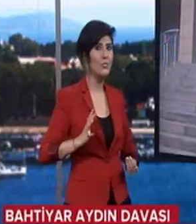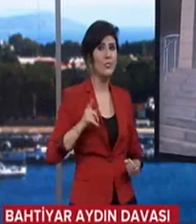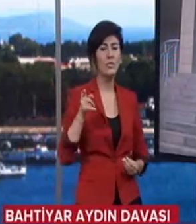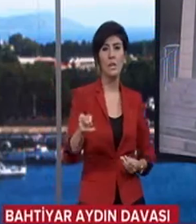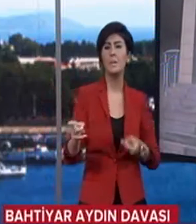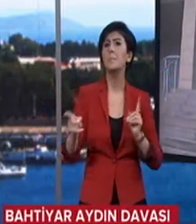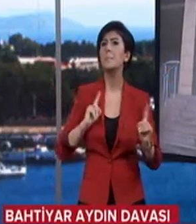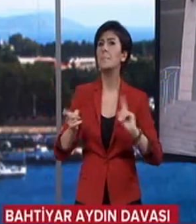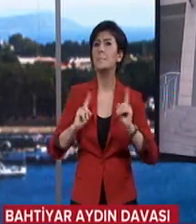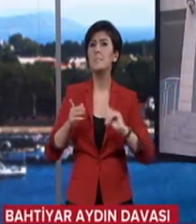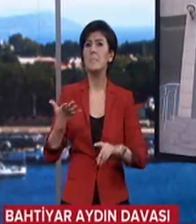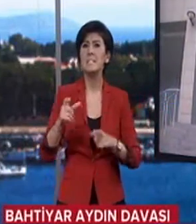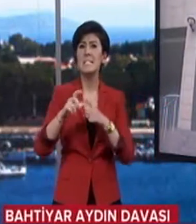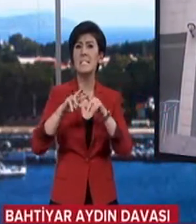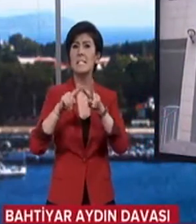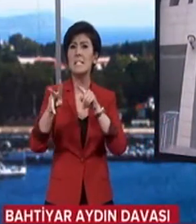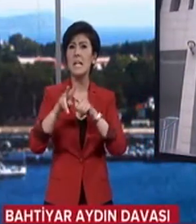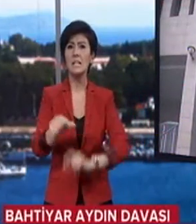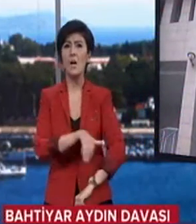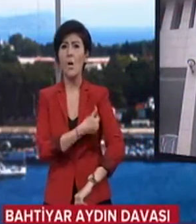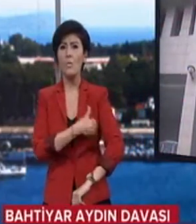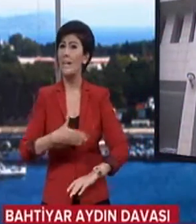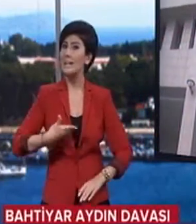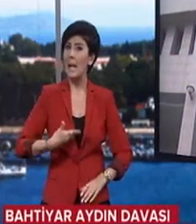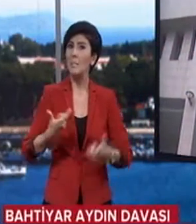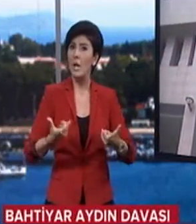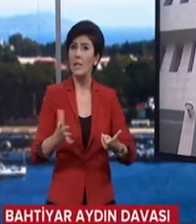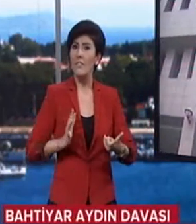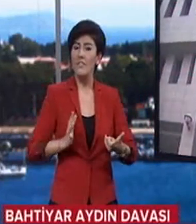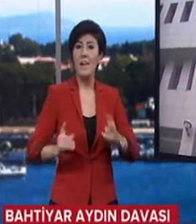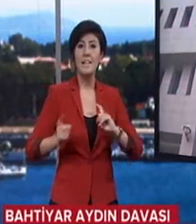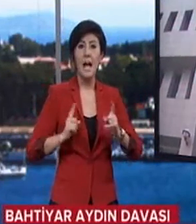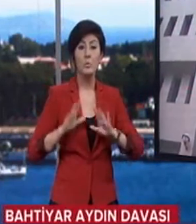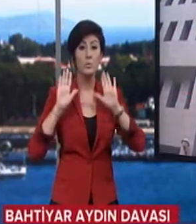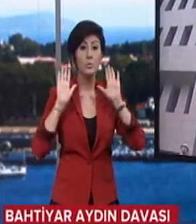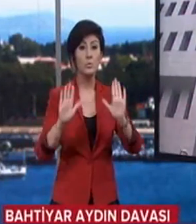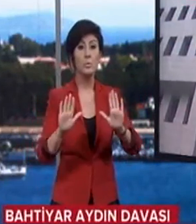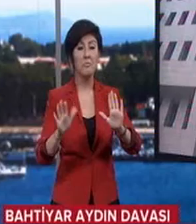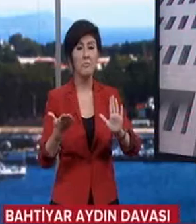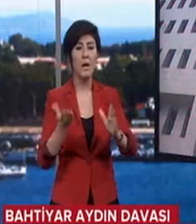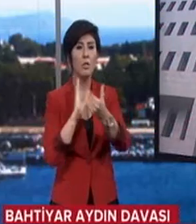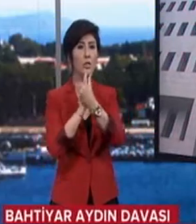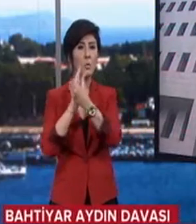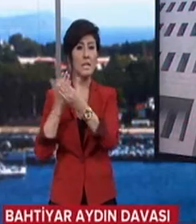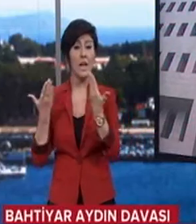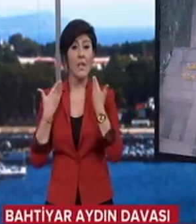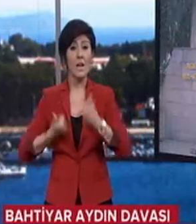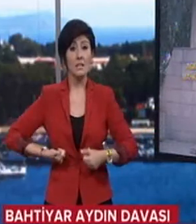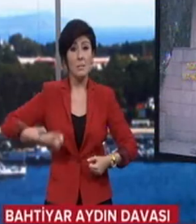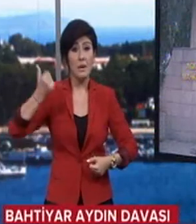oluşturmakla suçlanıyordu. Mahkeme, sanık avukatının talebini yerinde bularak yargılamanın durdurulması ve dosyanın